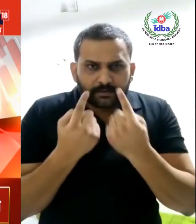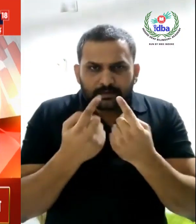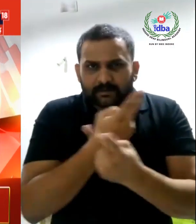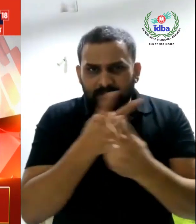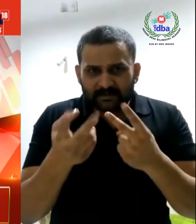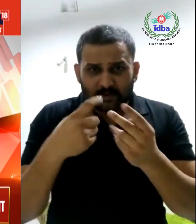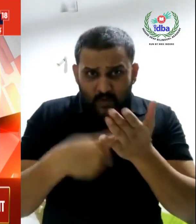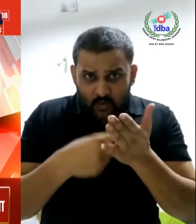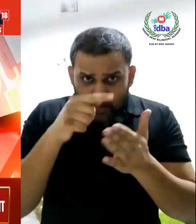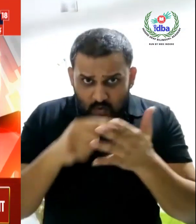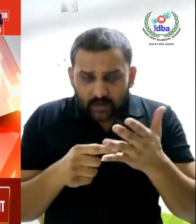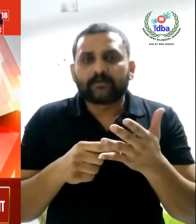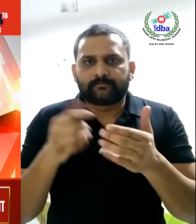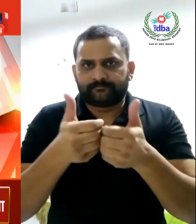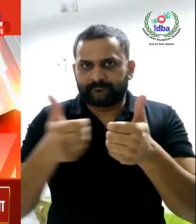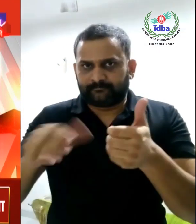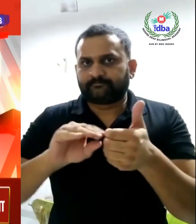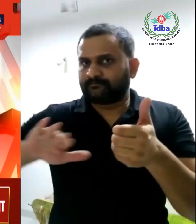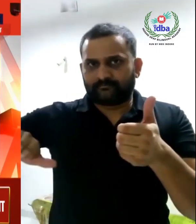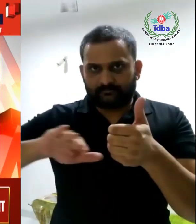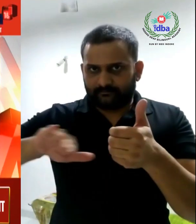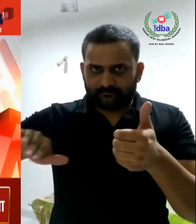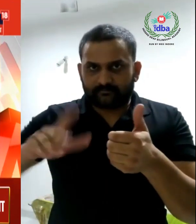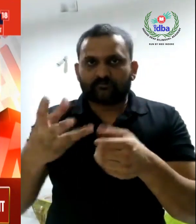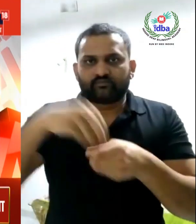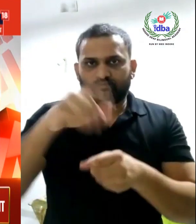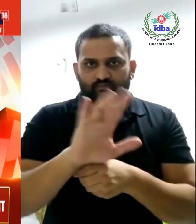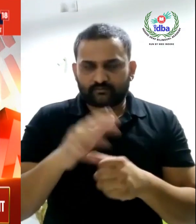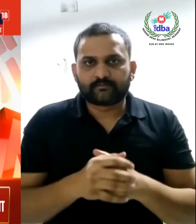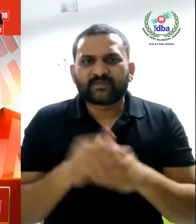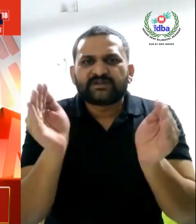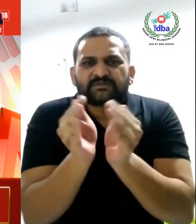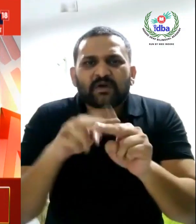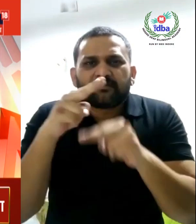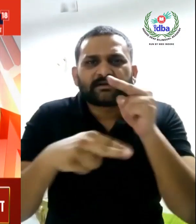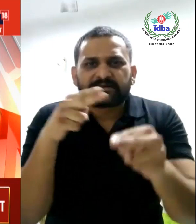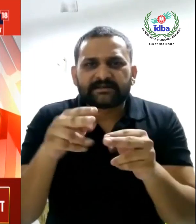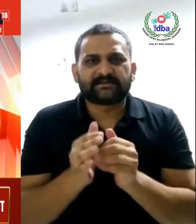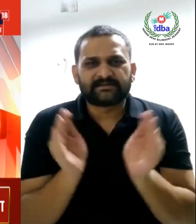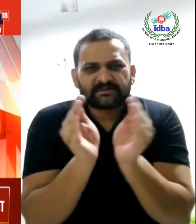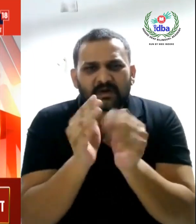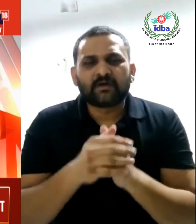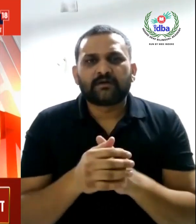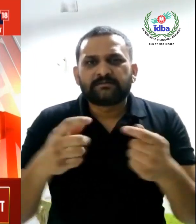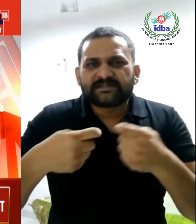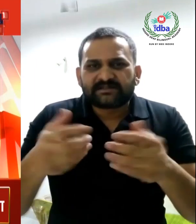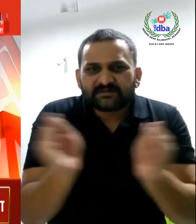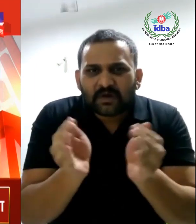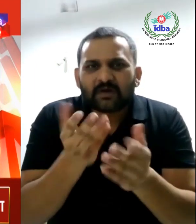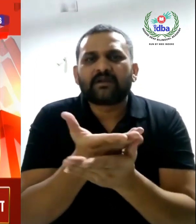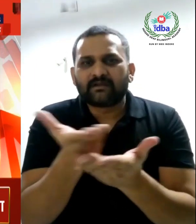से बाहर कर दिया गया है। कुटीर उद्योग, छोटे मोटे